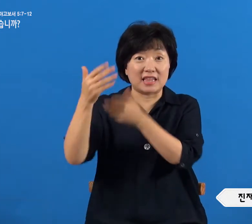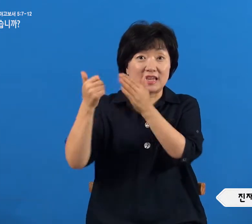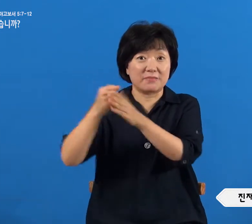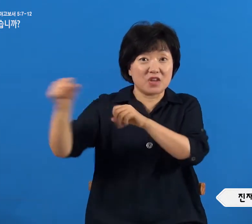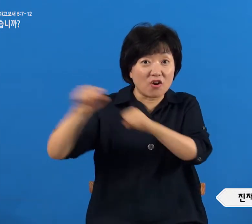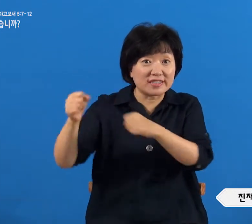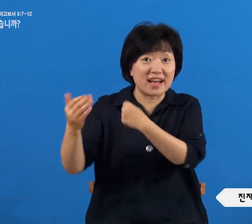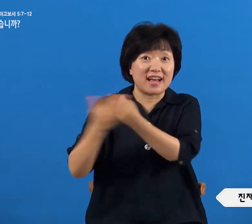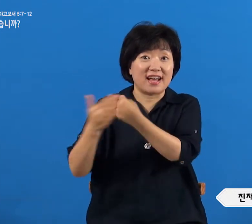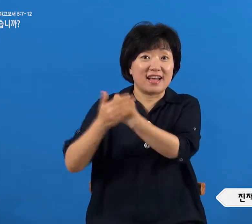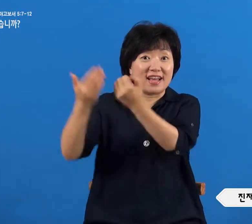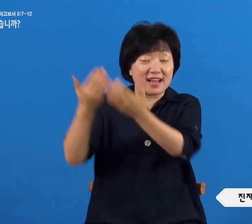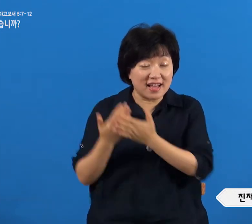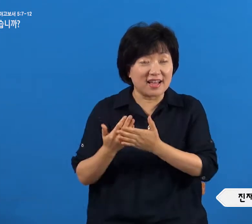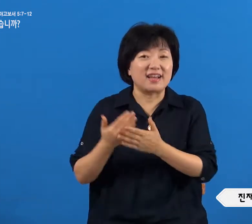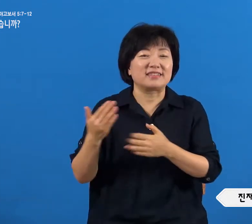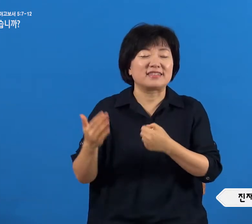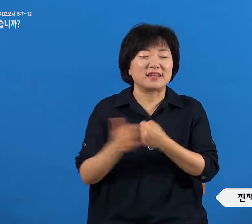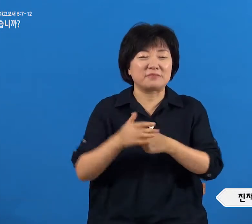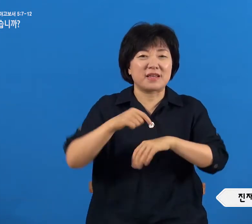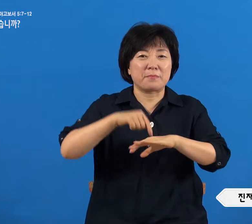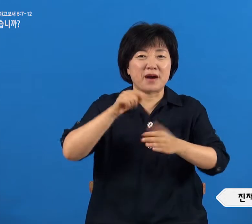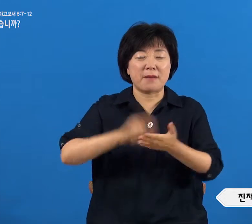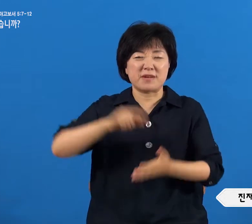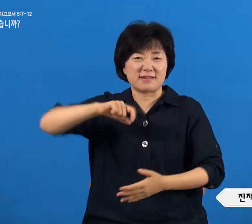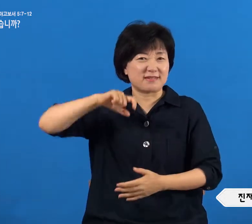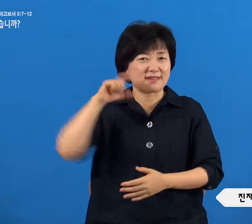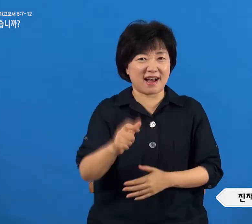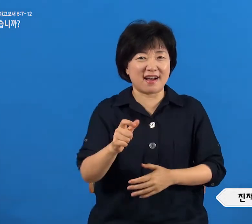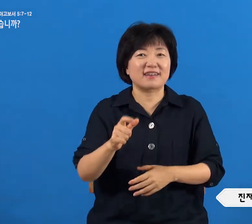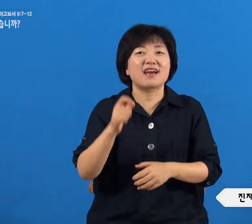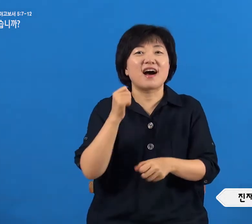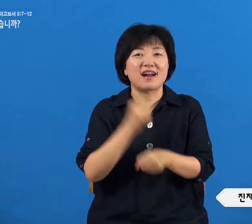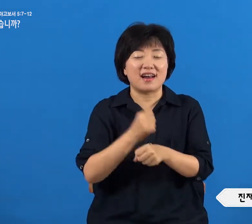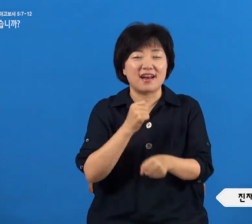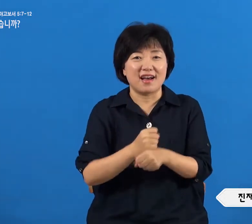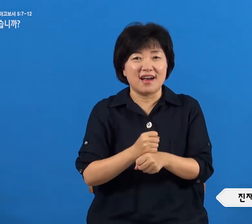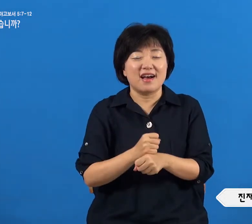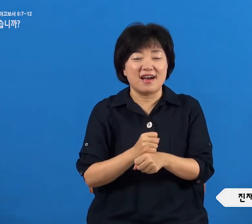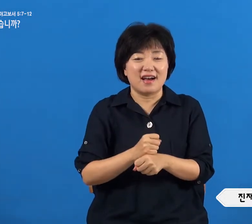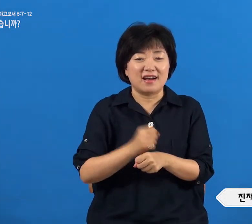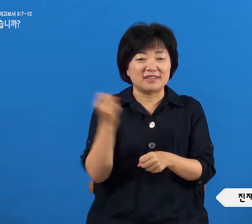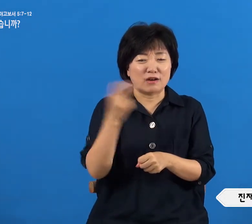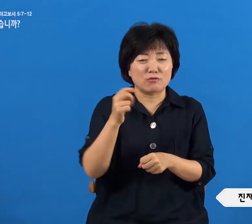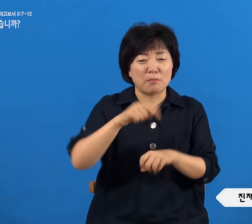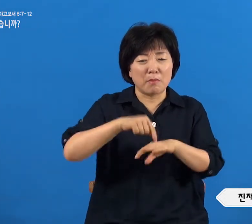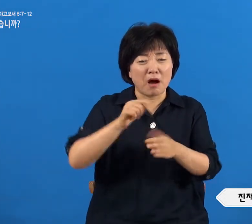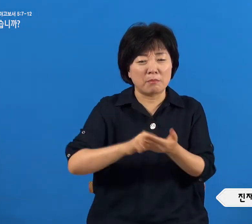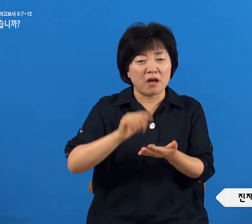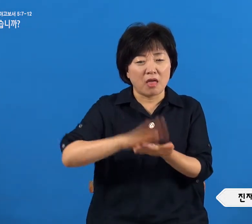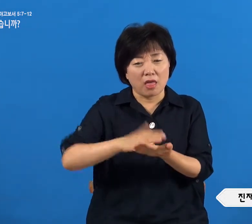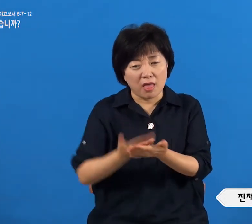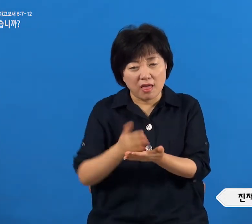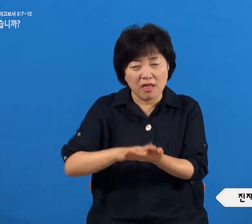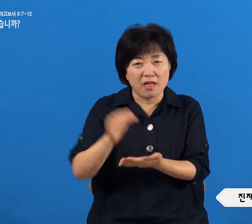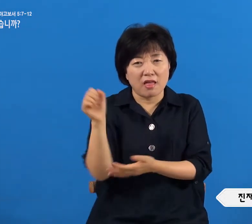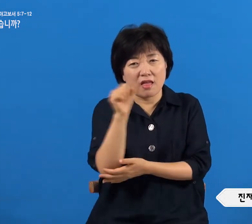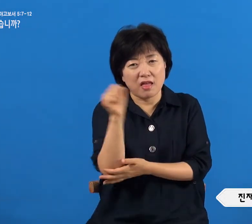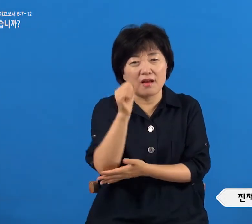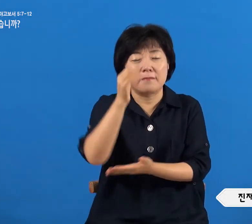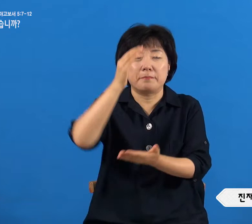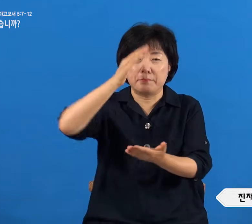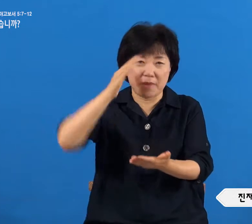그러므로 마음을 굳건하게 하라. 마음을 강하게 먹어라. 자꾸 흔들리지